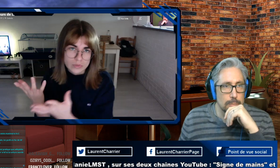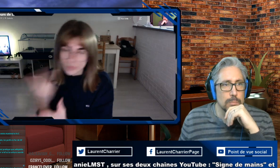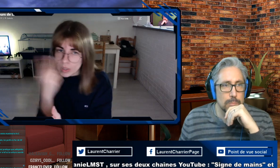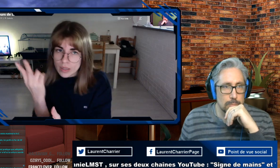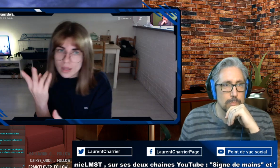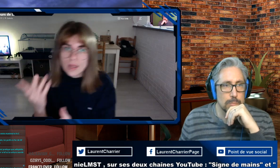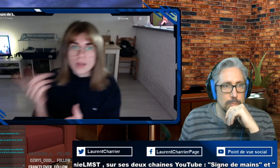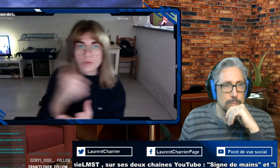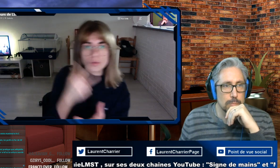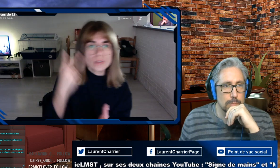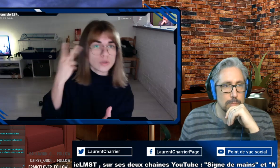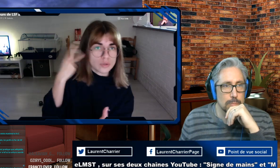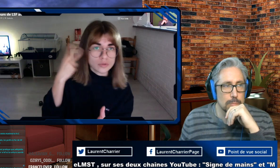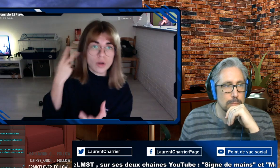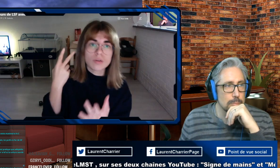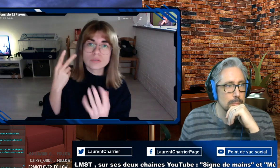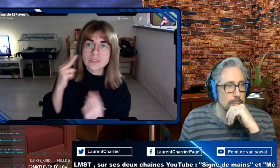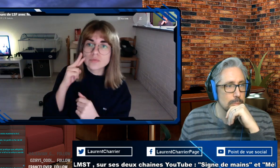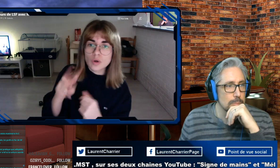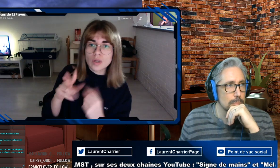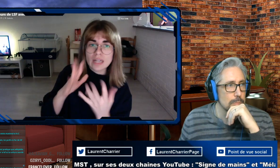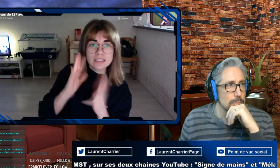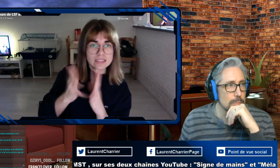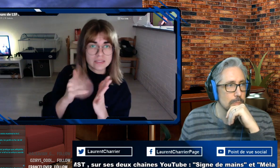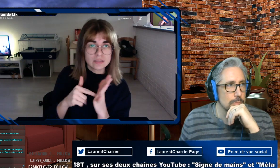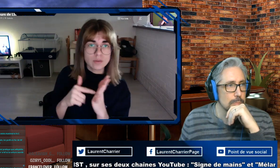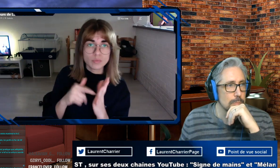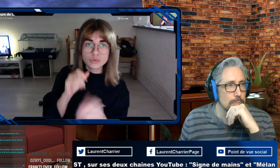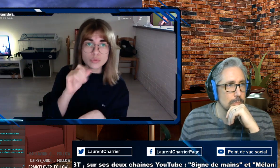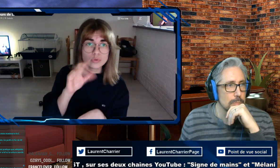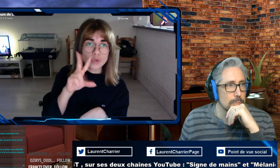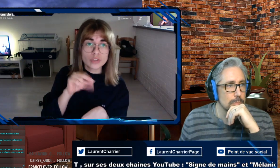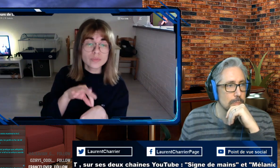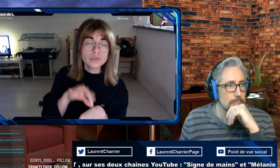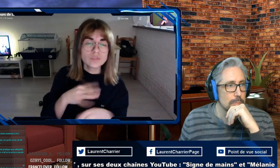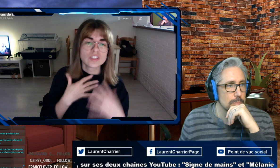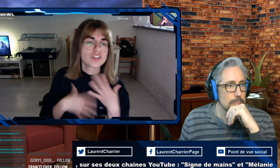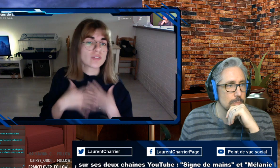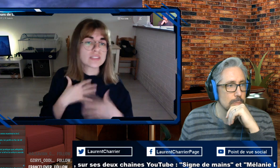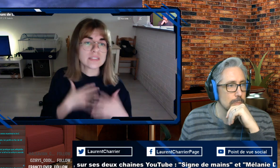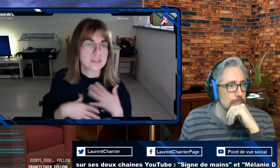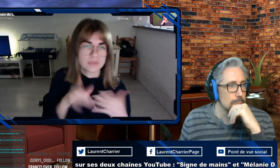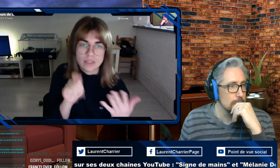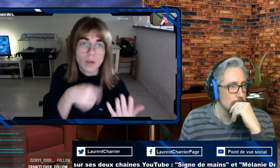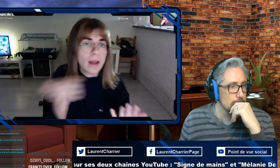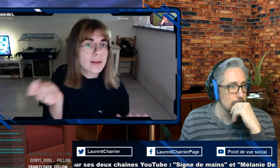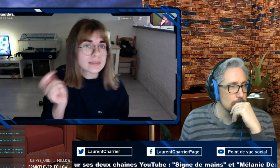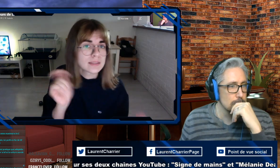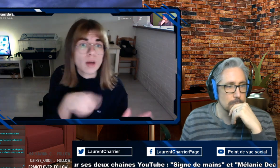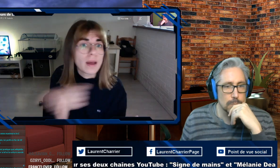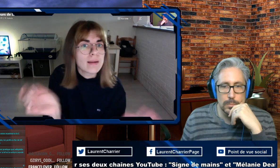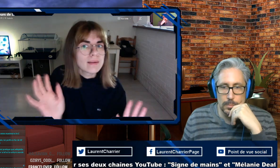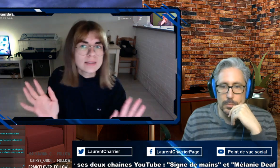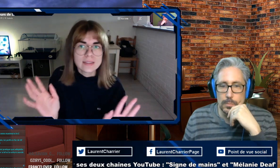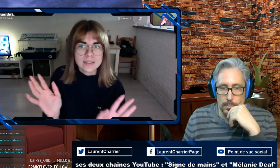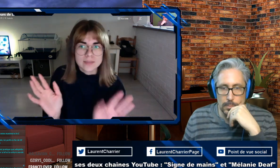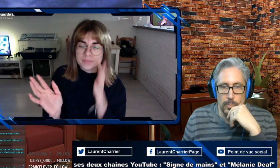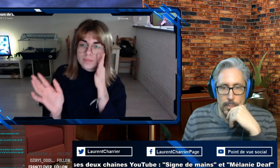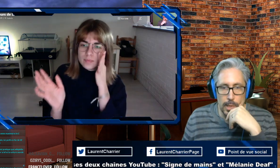voilà, oui. Puis les entendants, si vous regardez ici, au bout de 30 minutes, vous êtes déjà fatigué, c'est normal, c'est